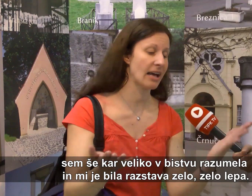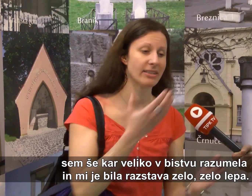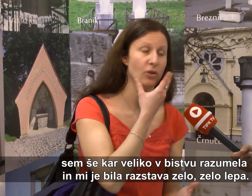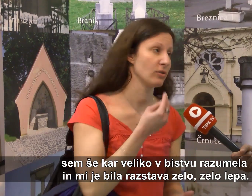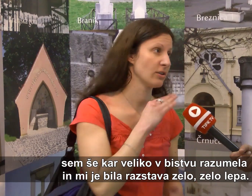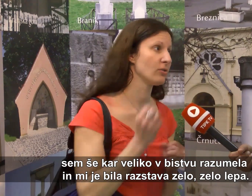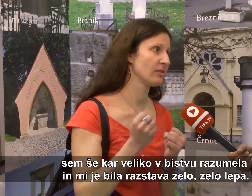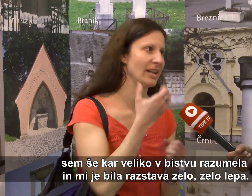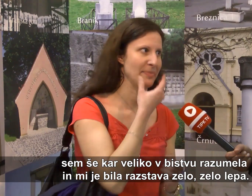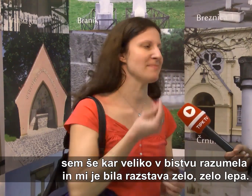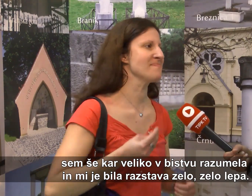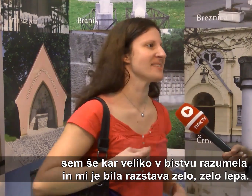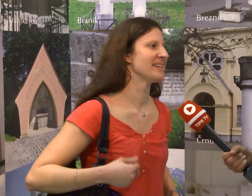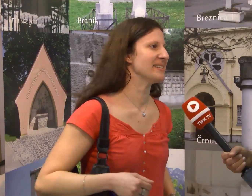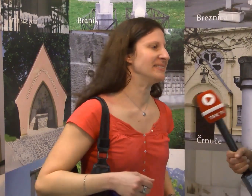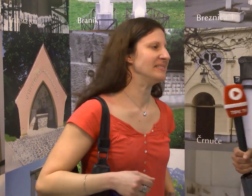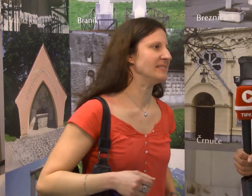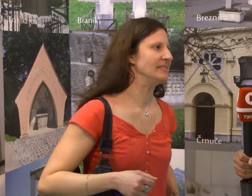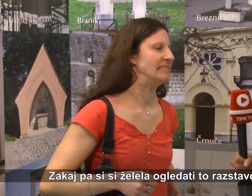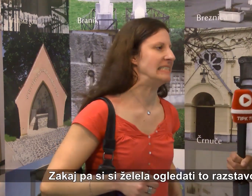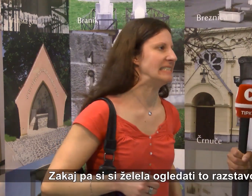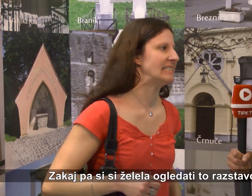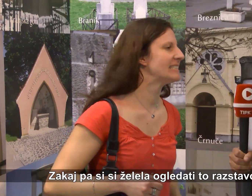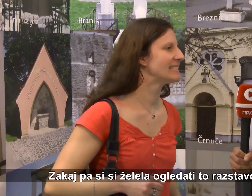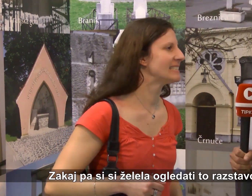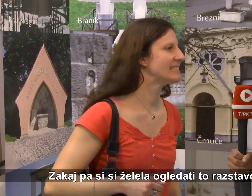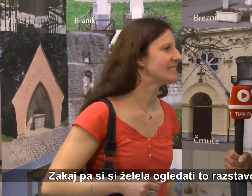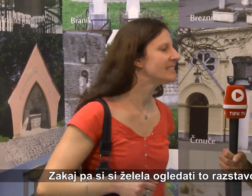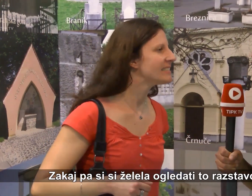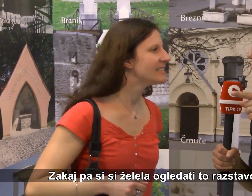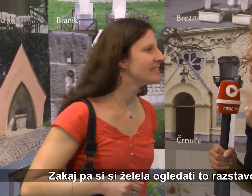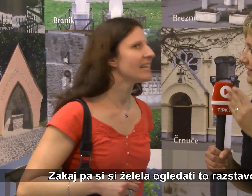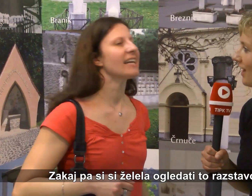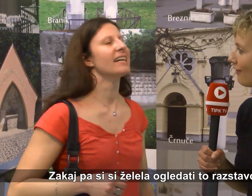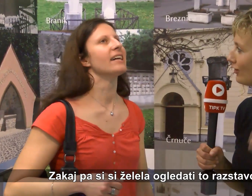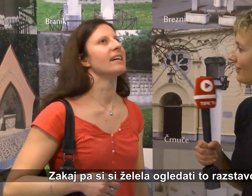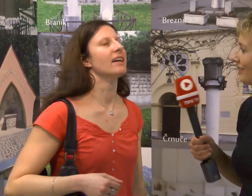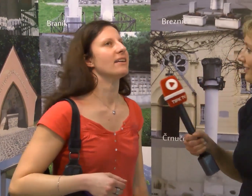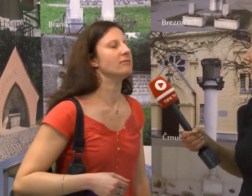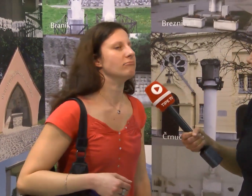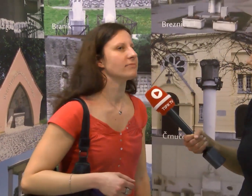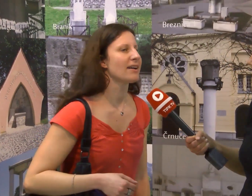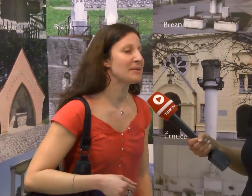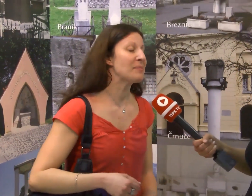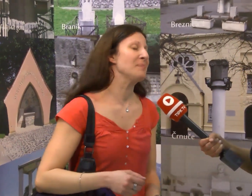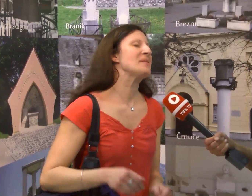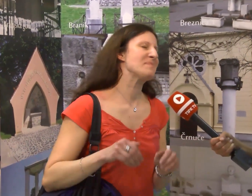mislim, razstava zelo, zelo, zelo lepa. Zakaj si pa želela ogledati to razstavo?